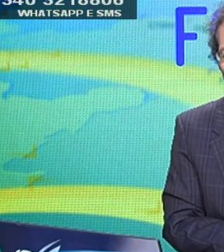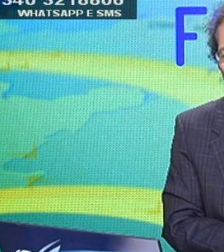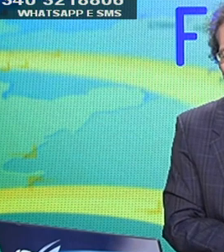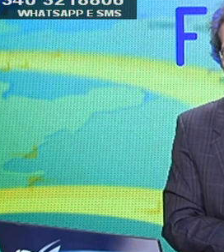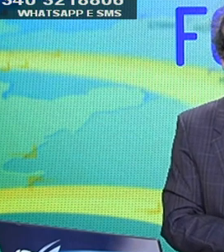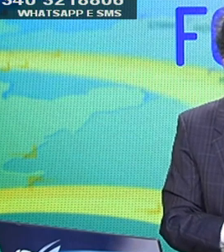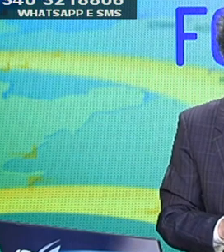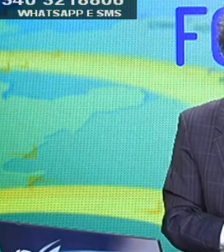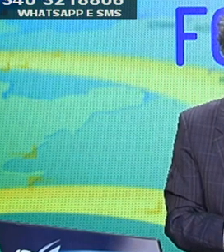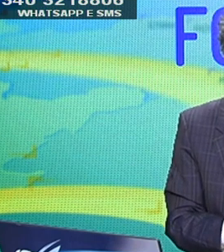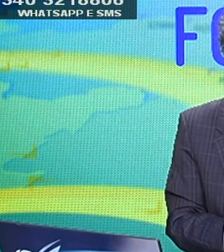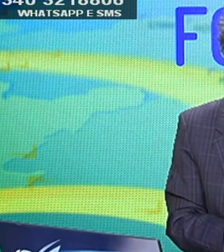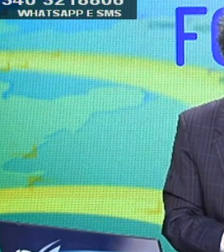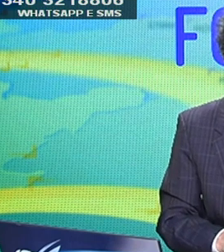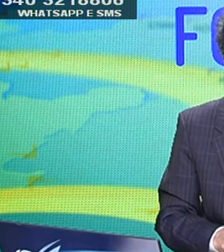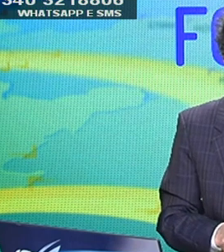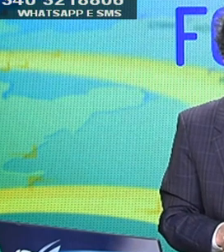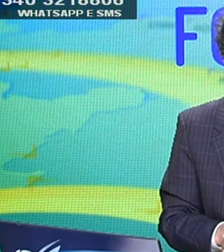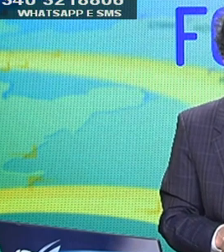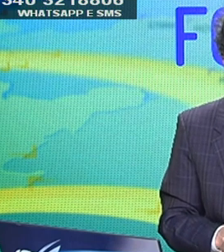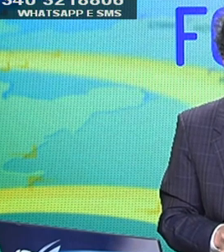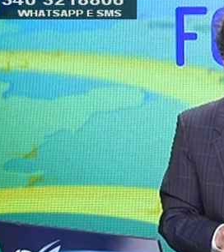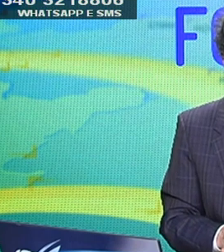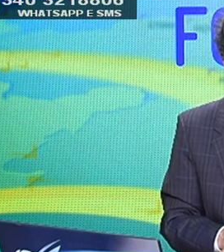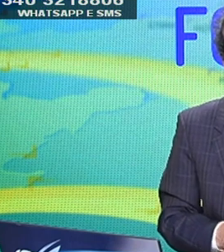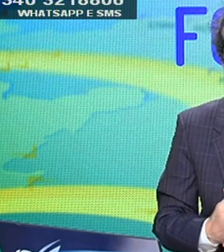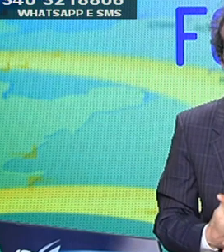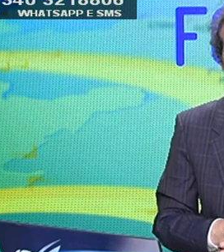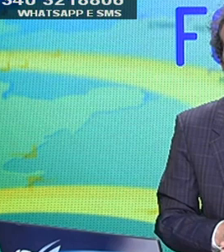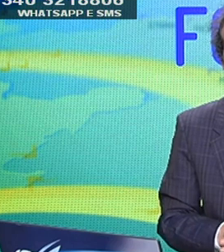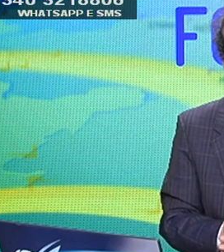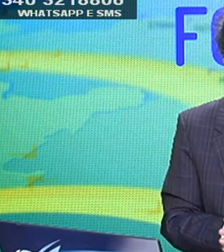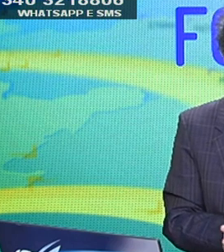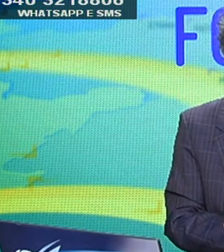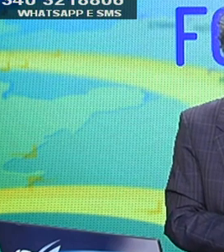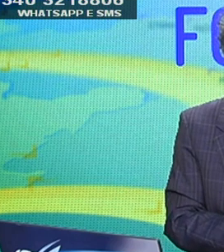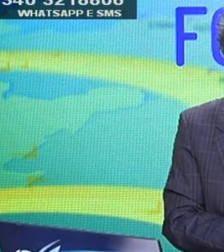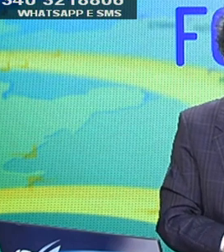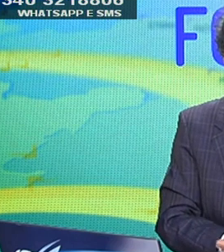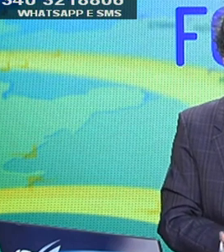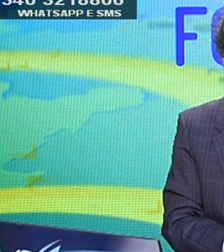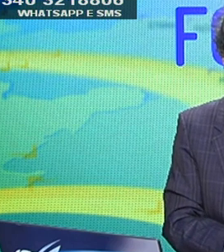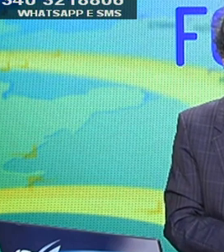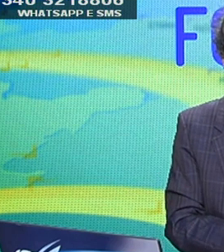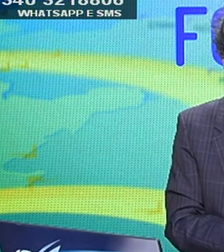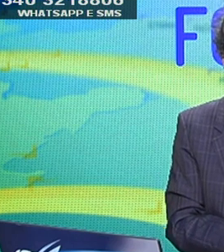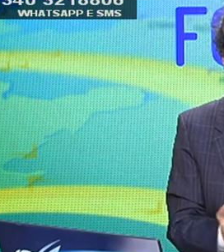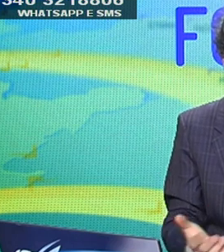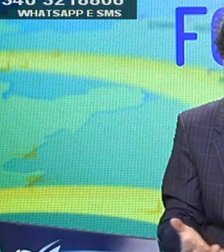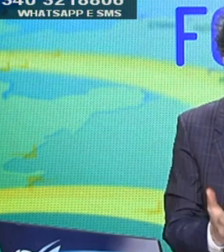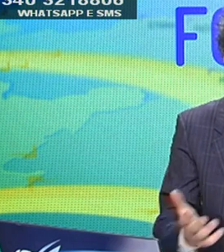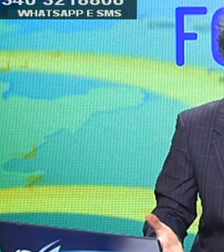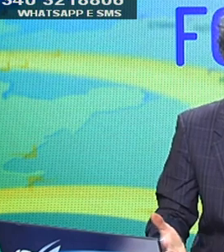le scuole. Andiamo a sentire l'assessore Donazzan, che fa un po' il punto della situazione. Ci sono tra l'altro delle categorie che hanno chiesto la